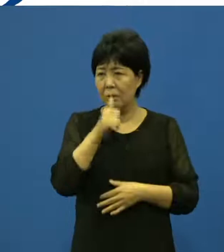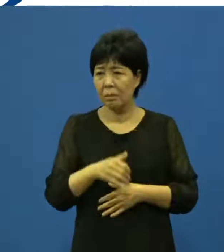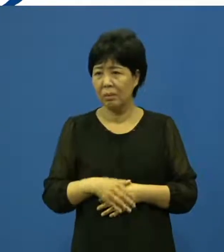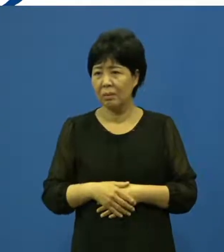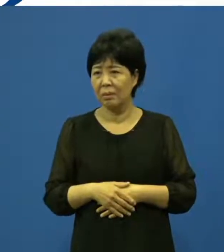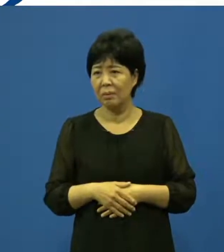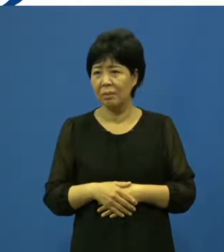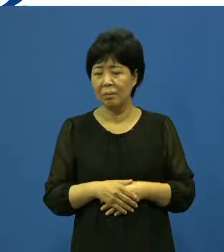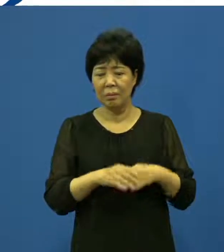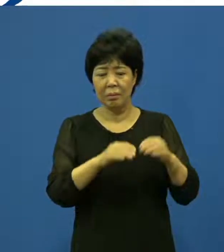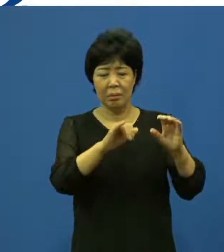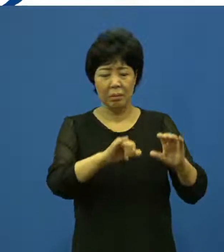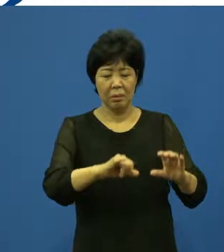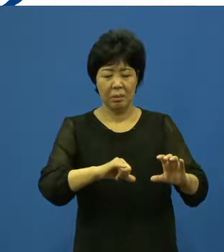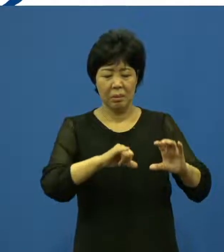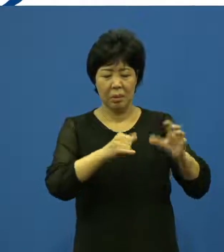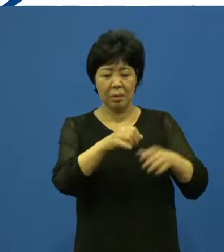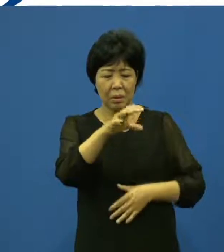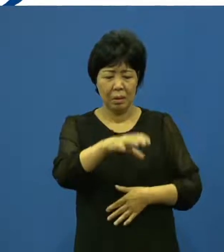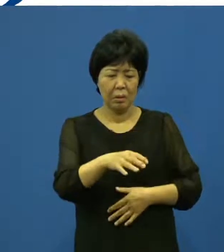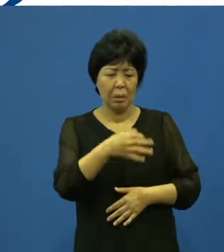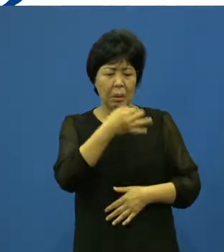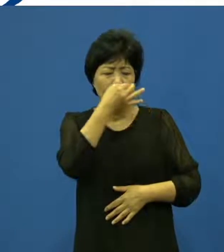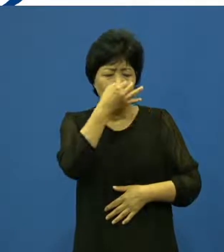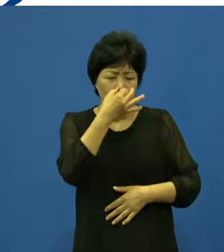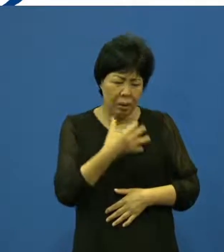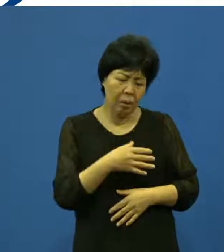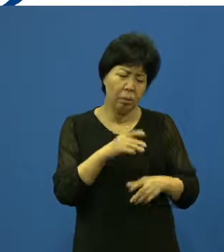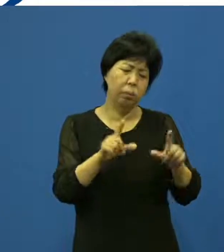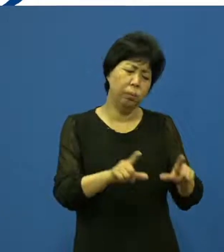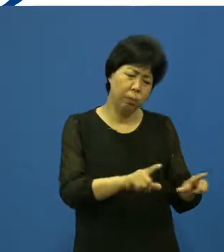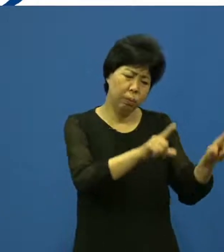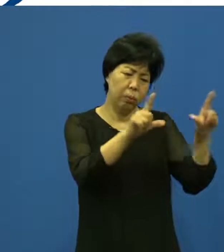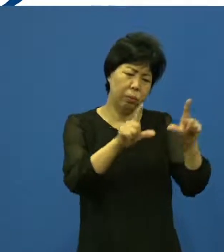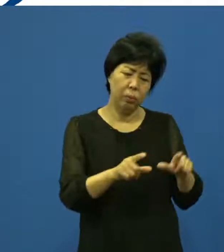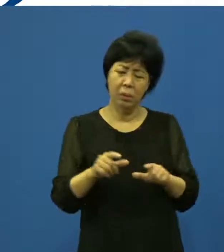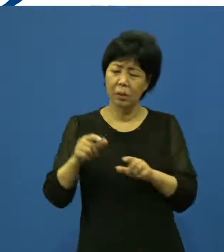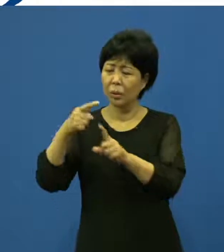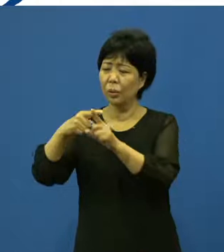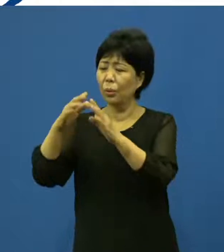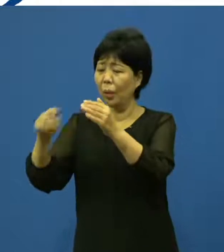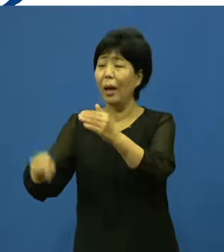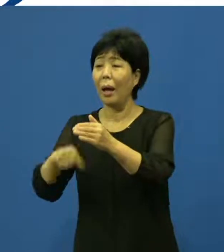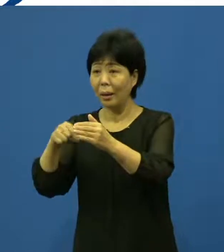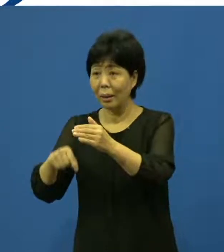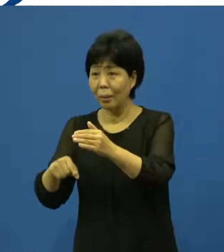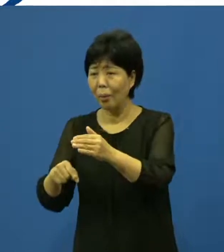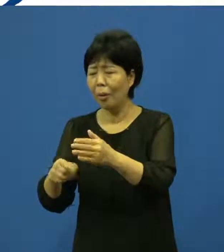세상에서는 그냥 팍팍하게 살다가도 교회 오면 그냥 쫙 편안해져요.